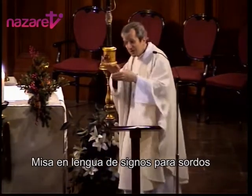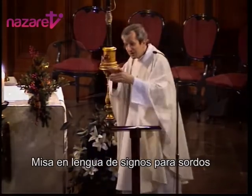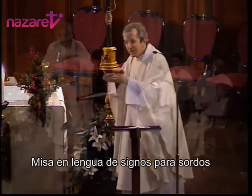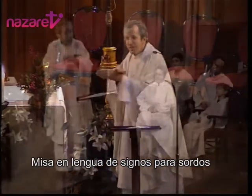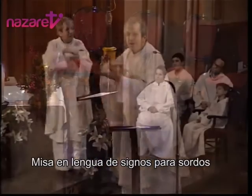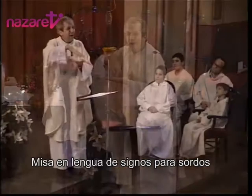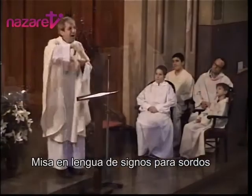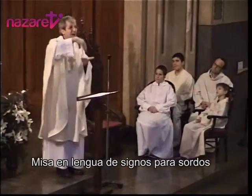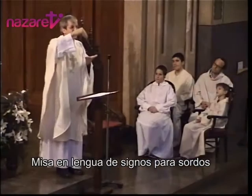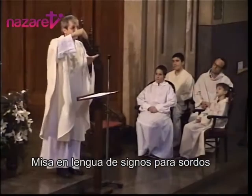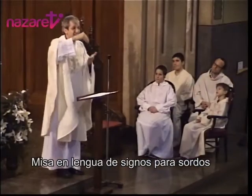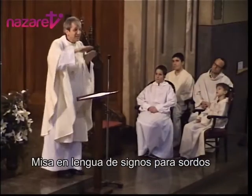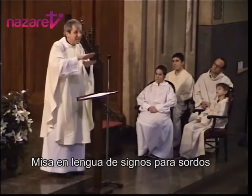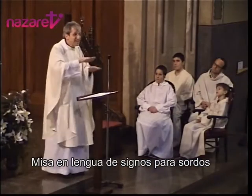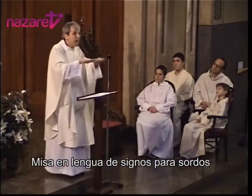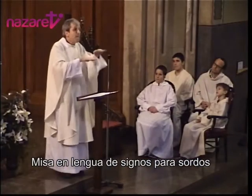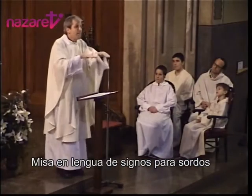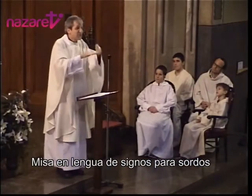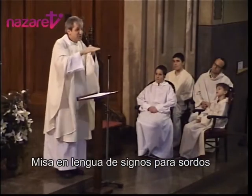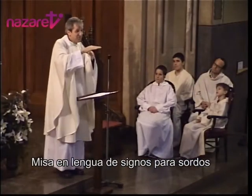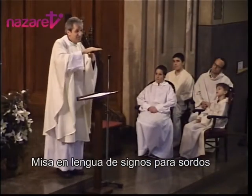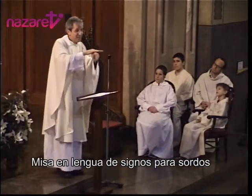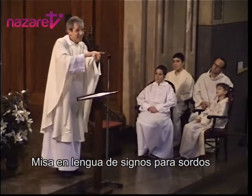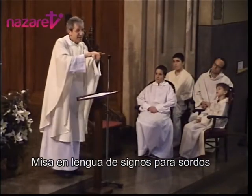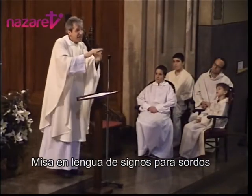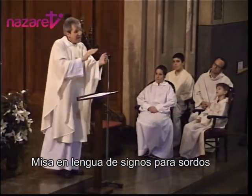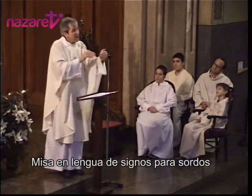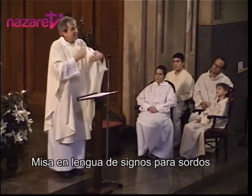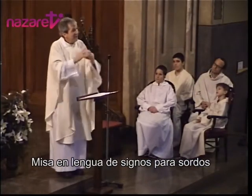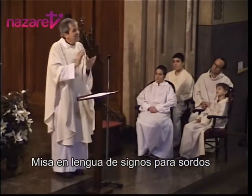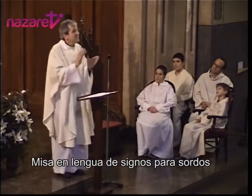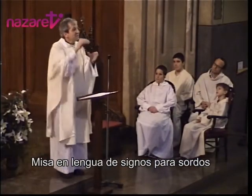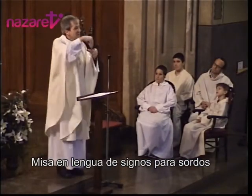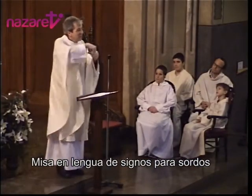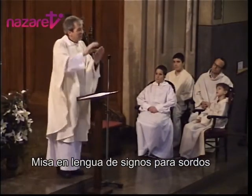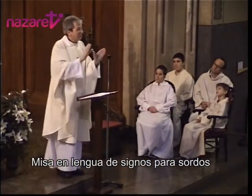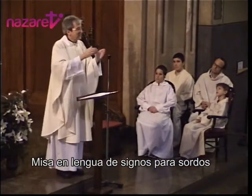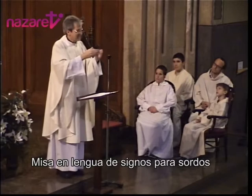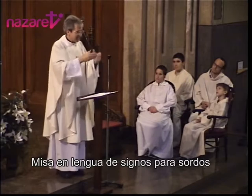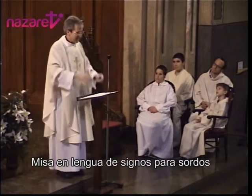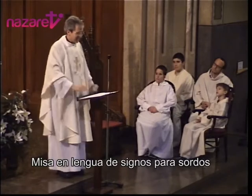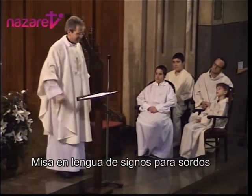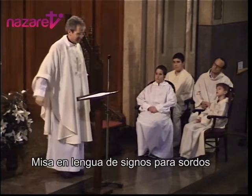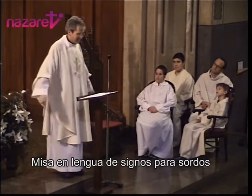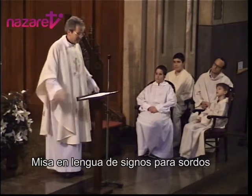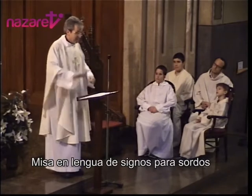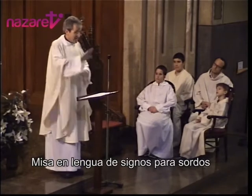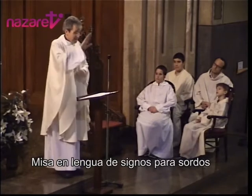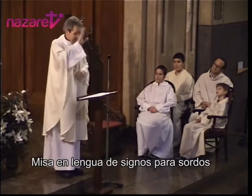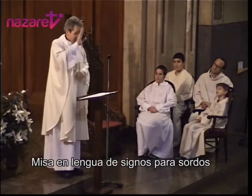se entra a la iglesia. Es decir, es el paso de entrada para incorporarse a la iglesia. El